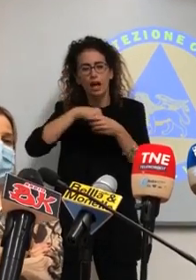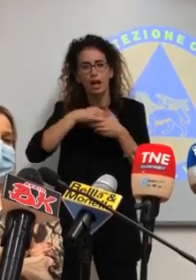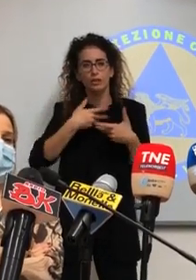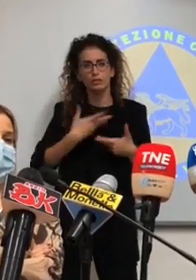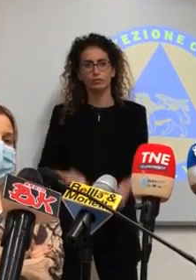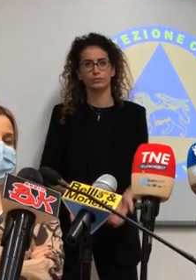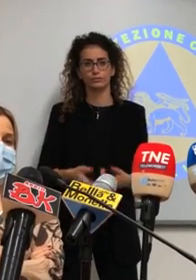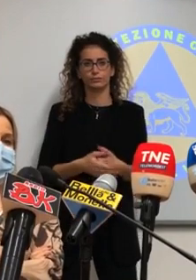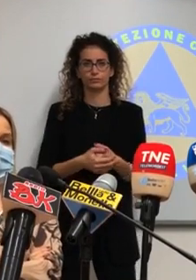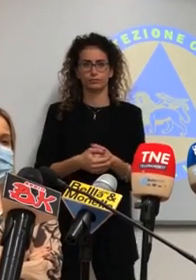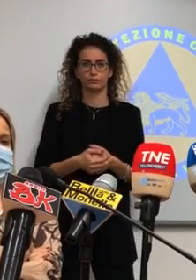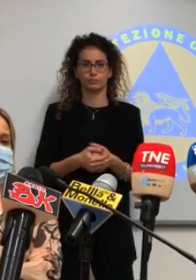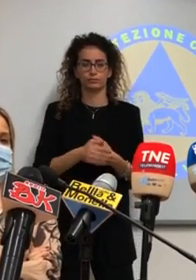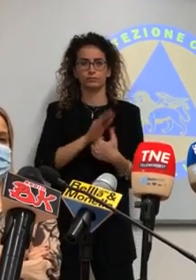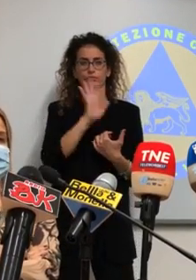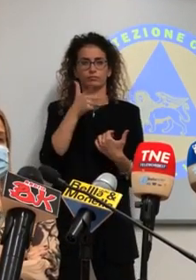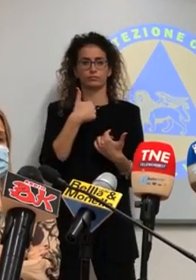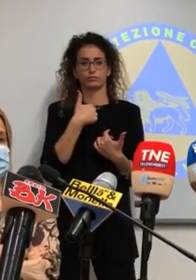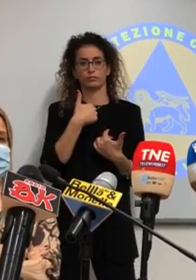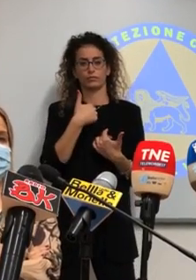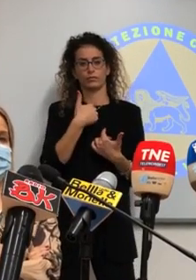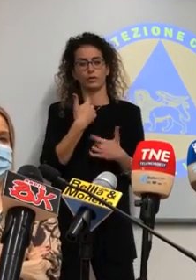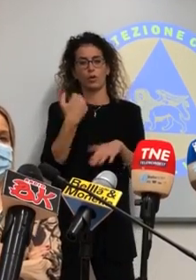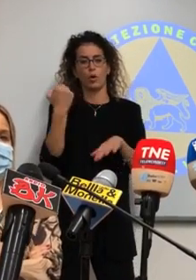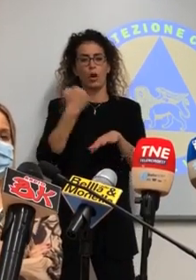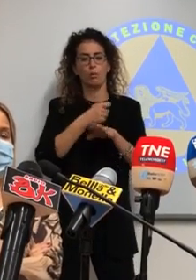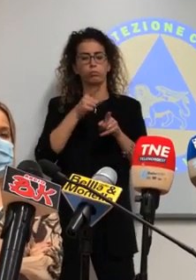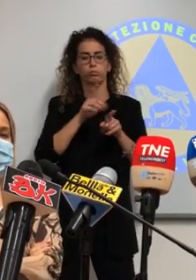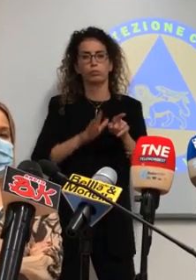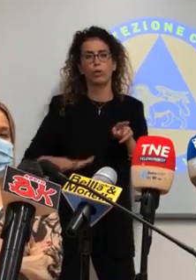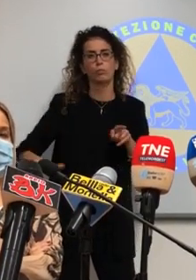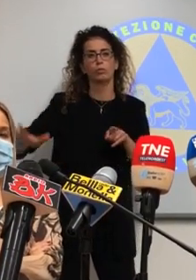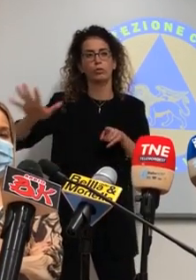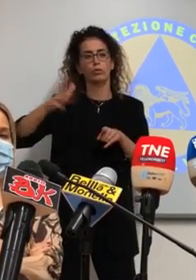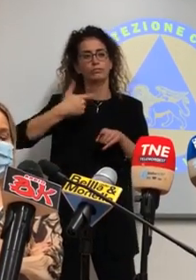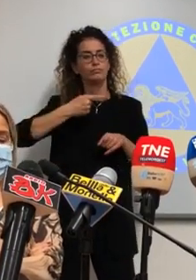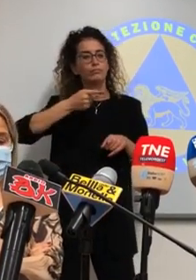soprattutto se quando sei un capopopolo indichi la via.